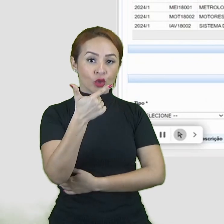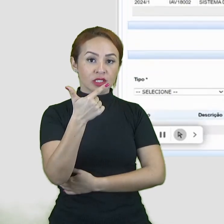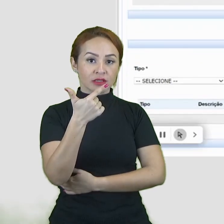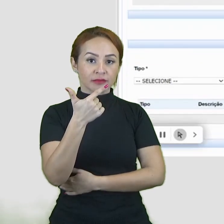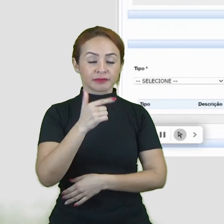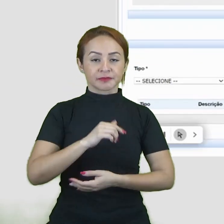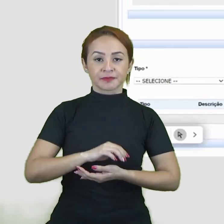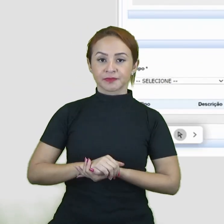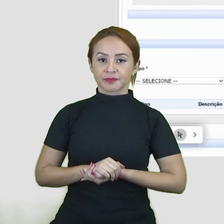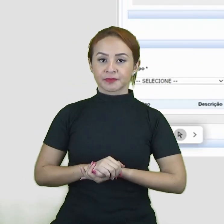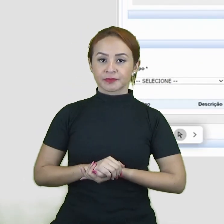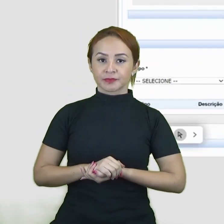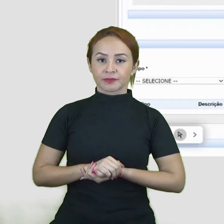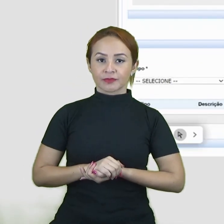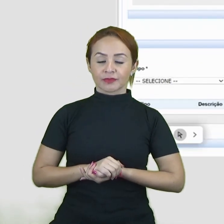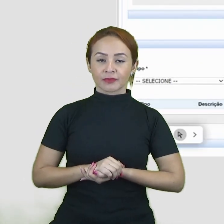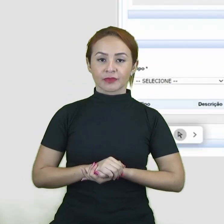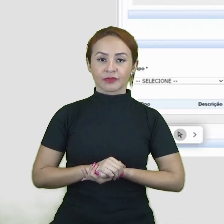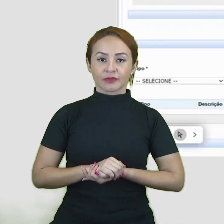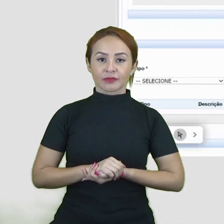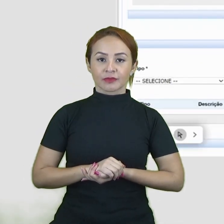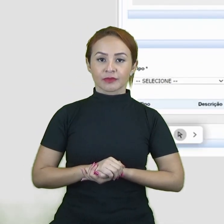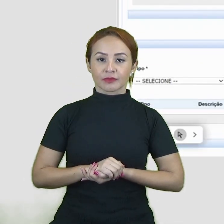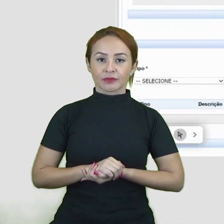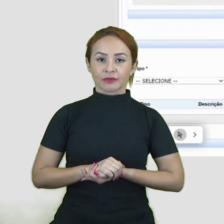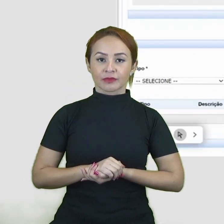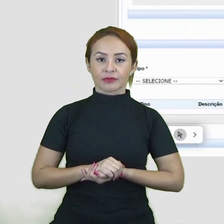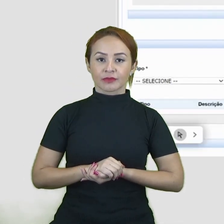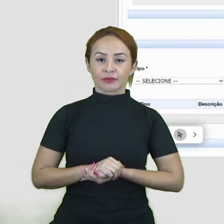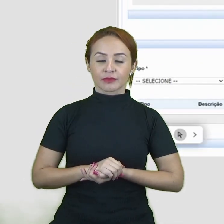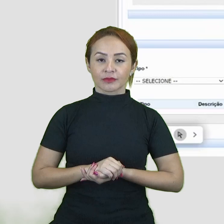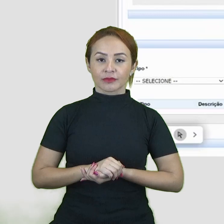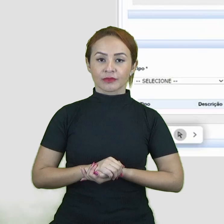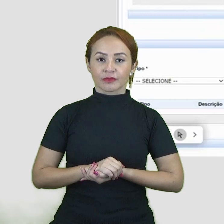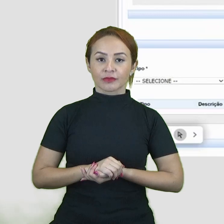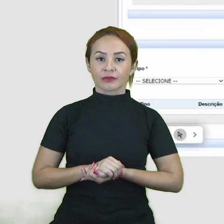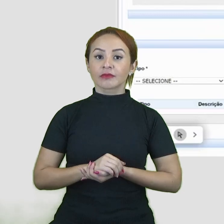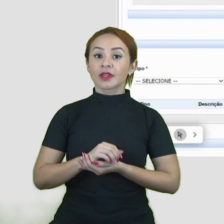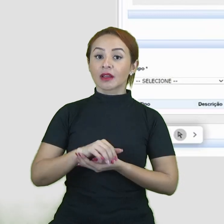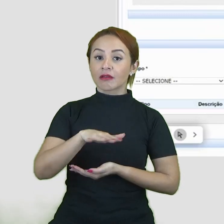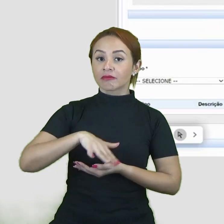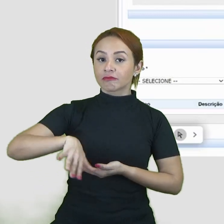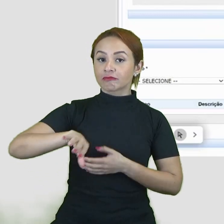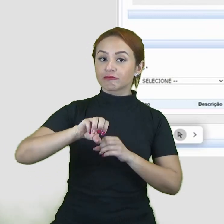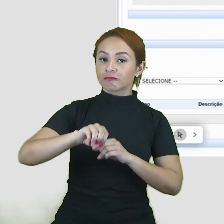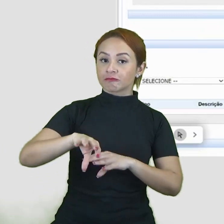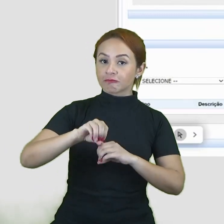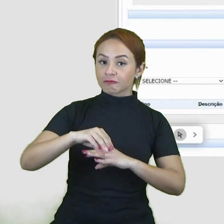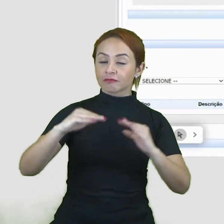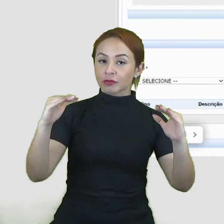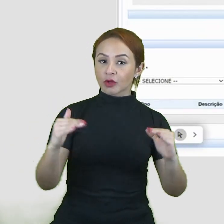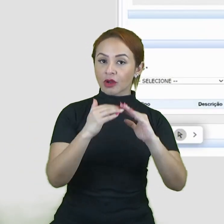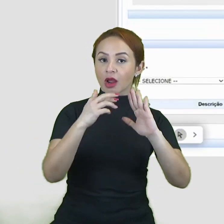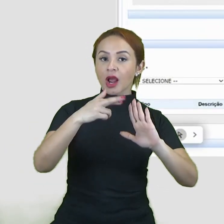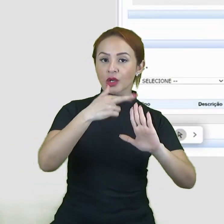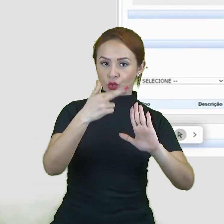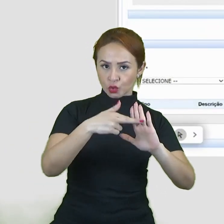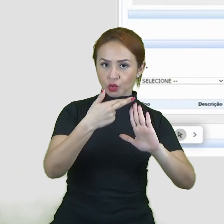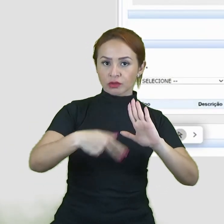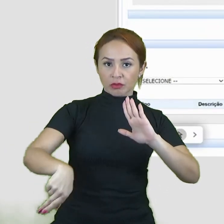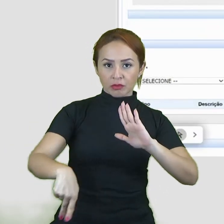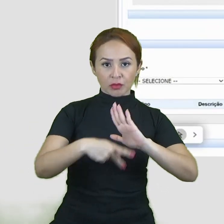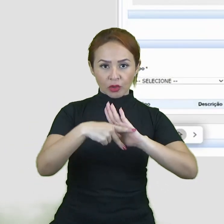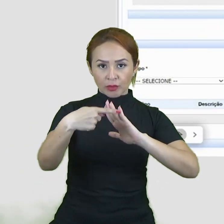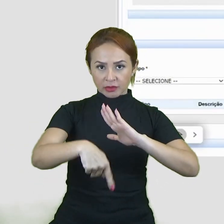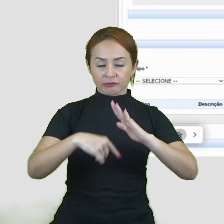horas. As atividades de organização do ensino, de acordo com as nossas resoluções institucionais,